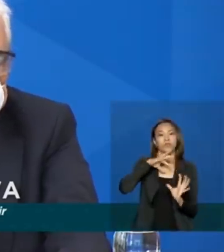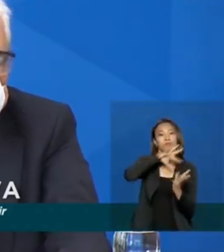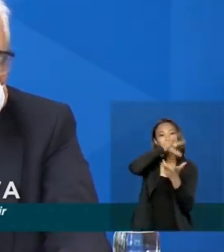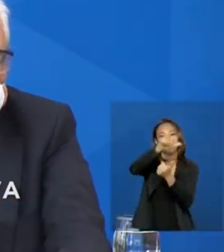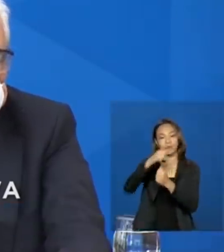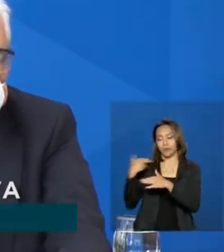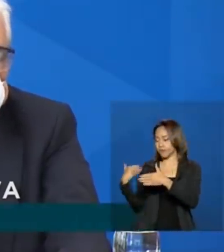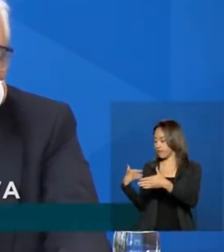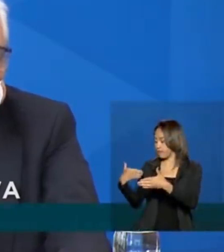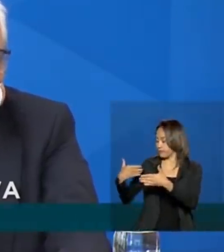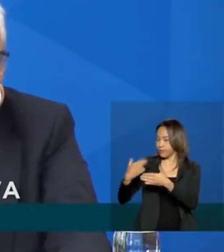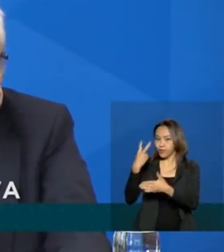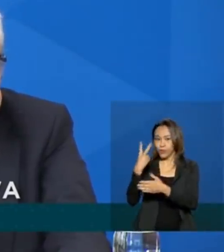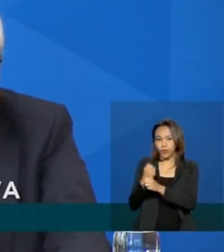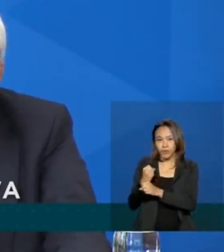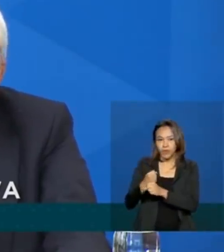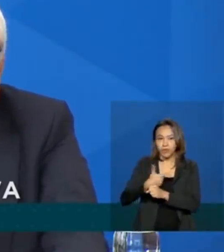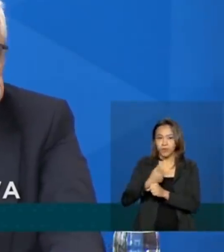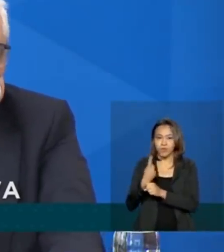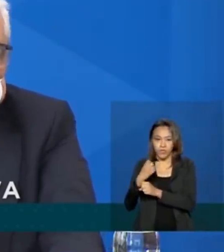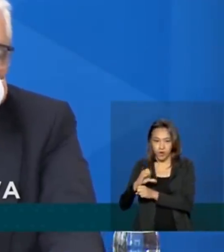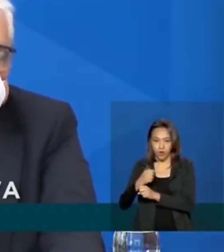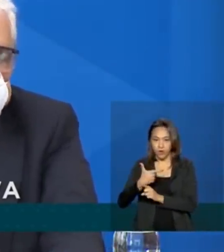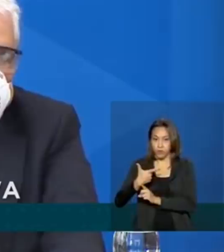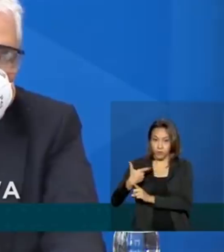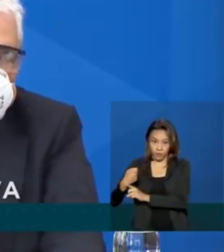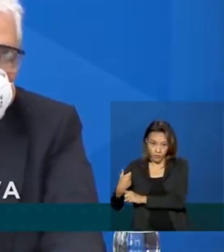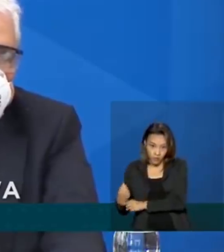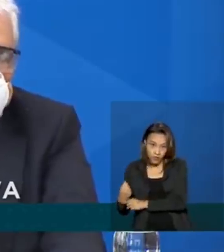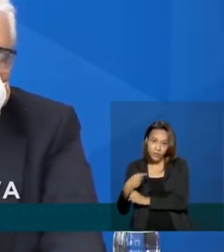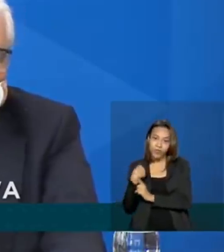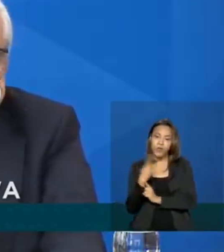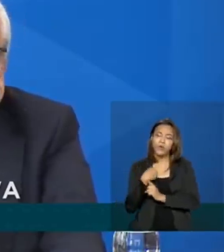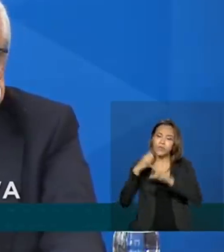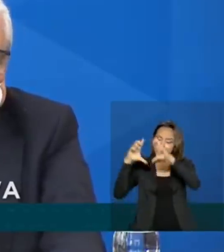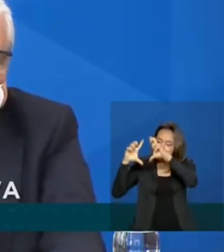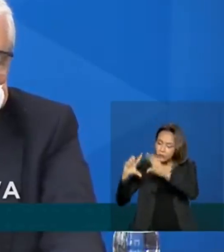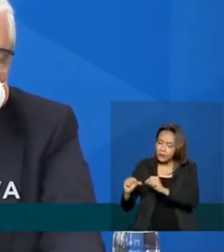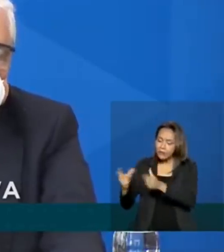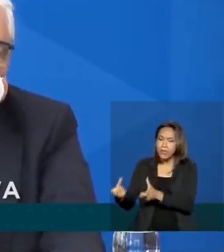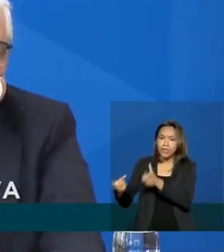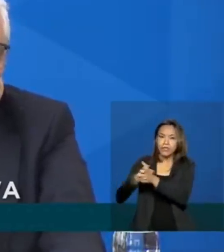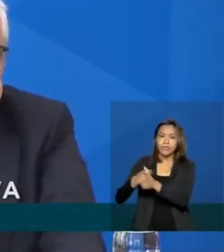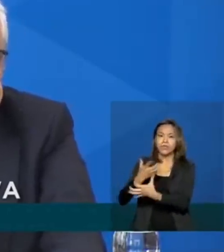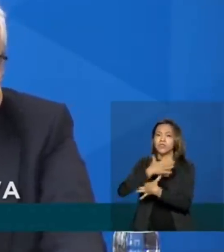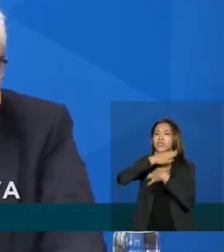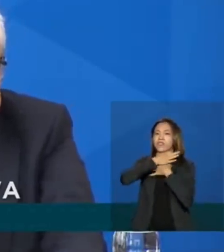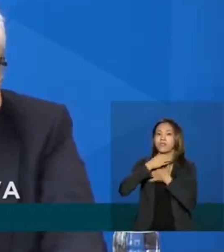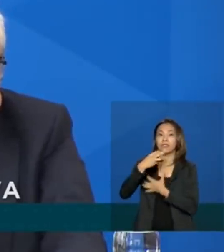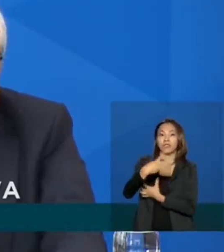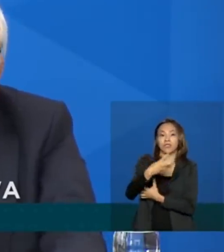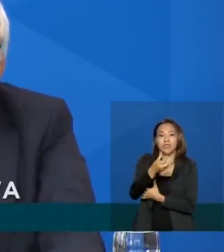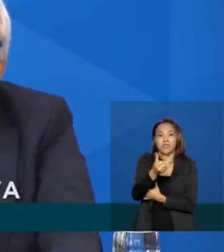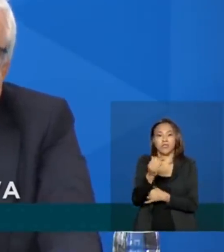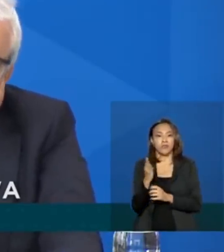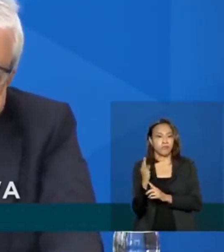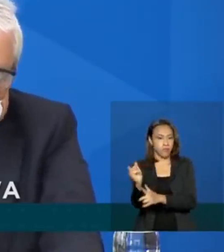anos, 2019 e 2020, nós reduzimos o endividamento em 36 bilhões de